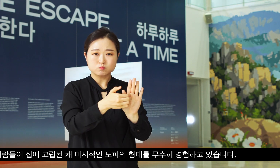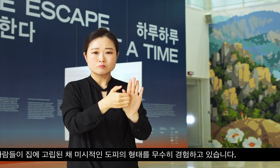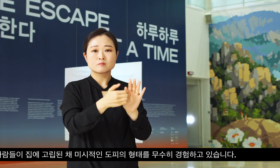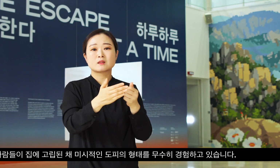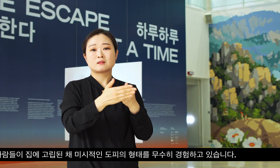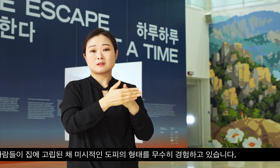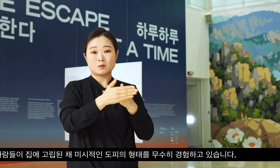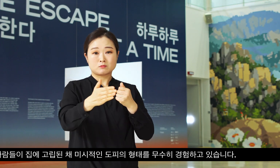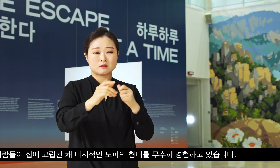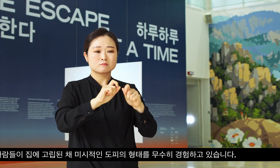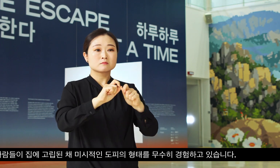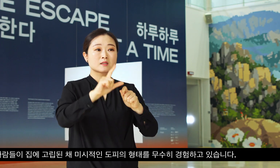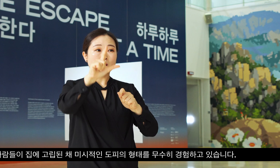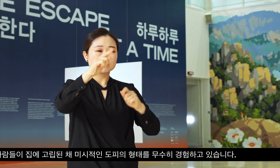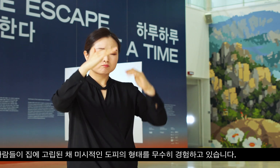수많은 사람들이 집에 고립된 채